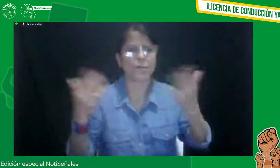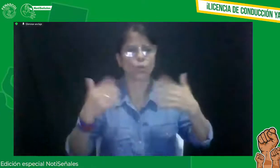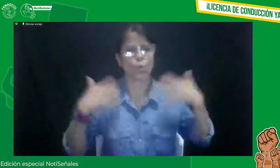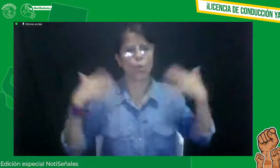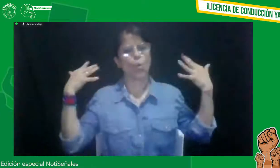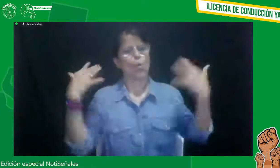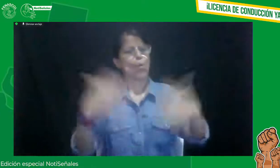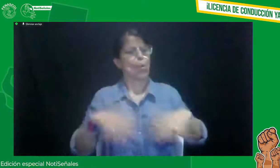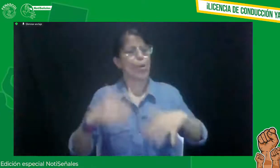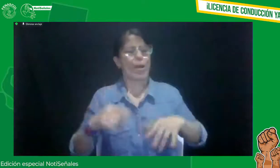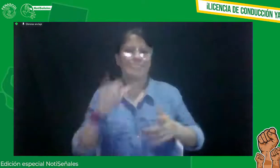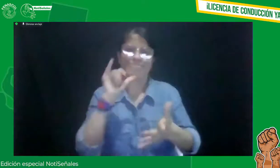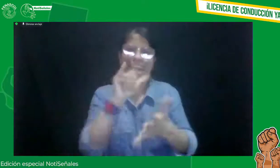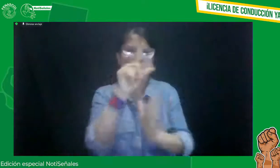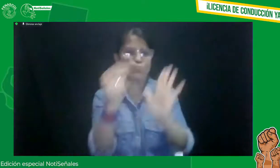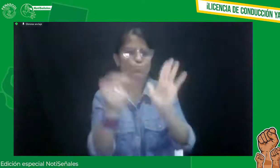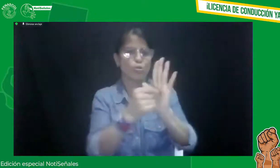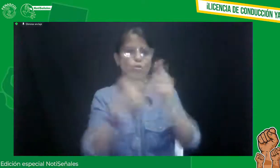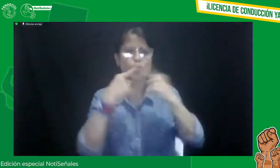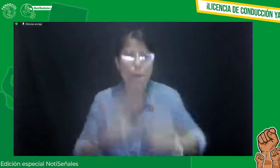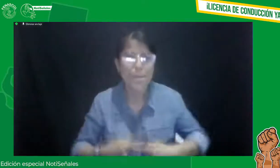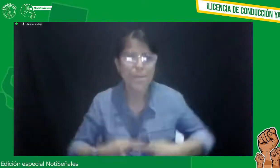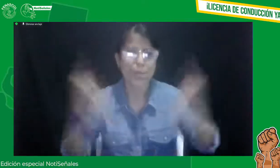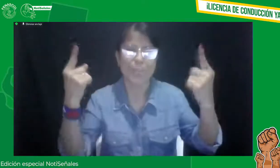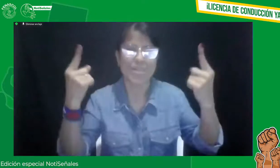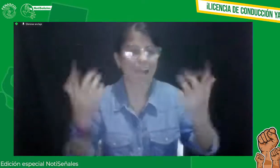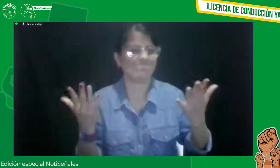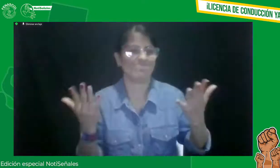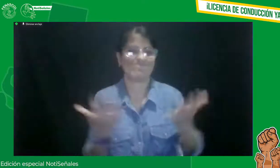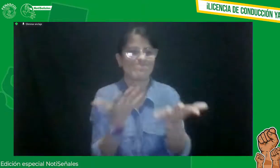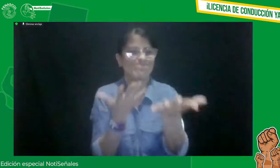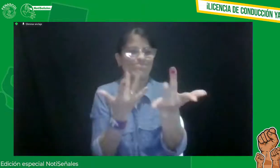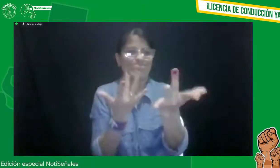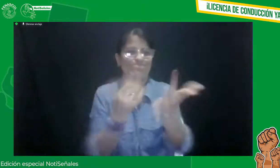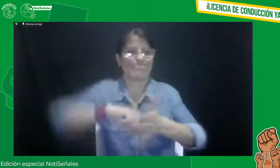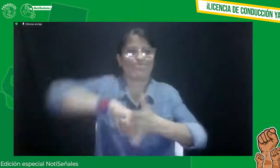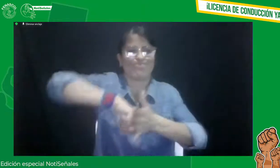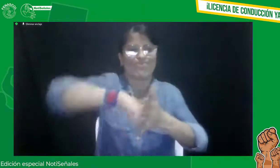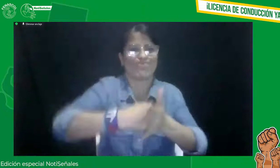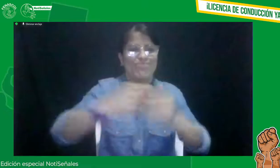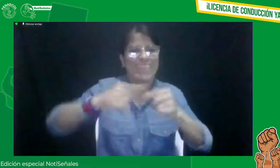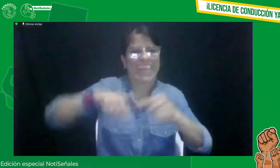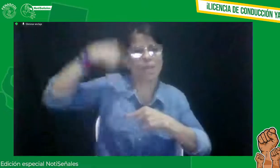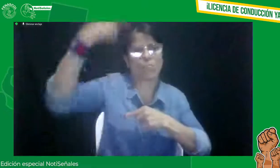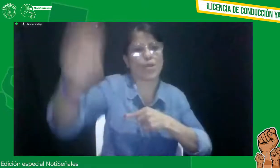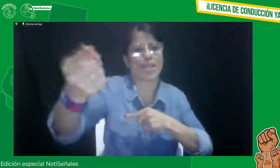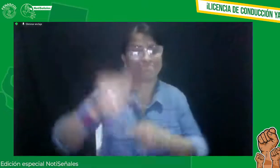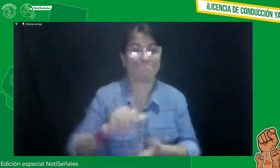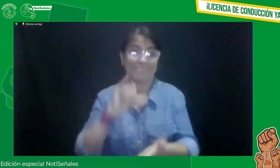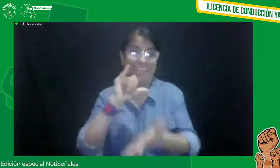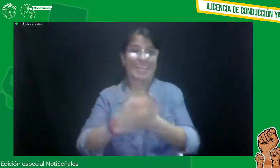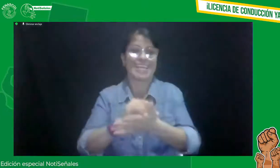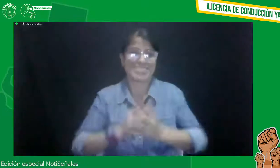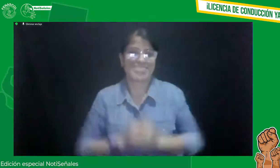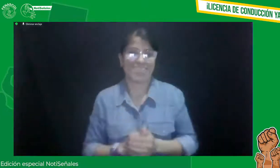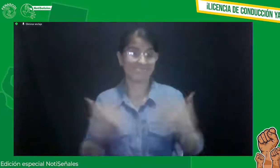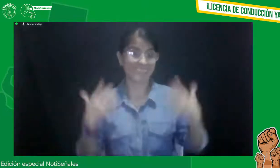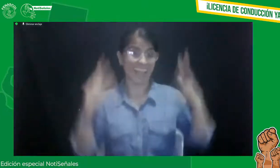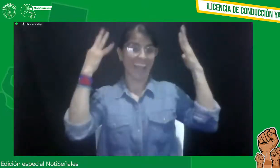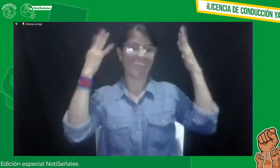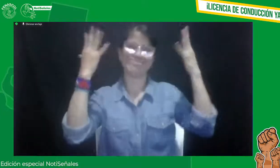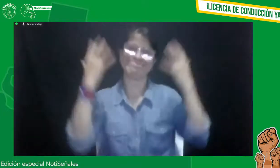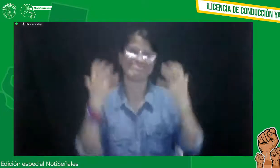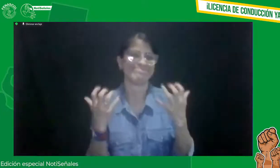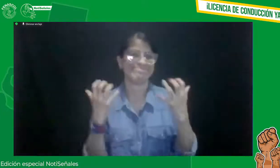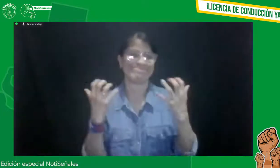niveles. Entonces, no es que la situación esté lista, hay que seguir trabajando y pues frente al transporte público,